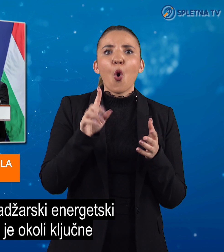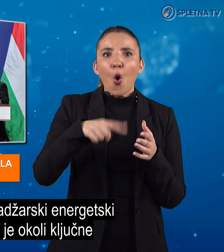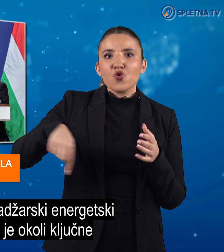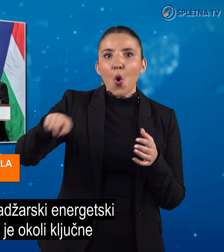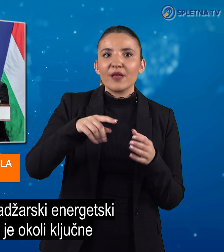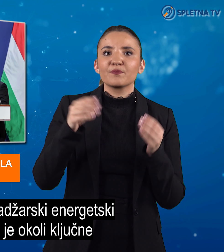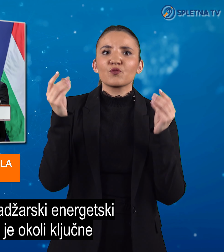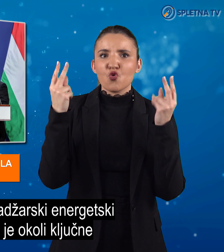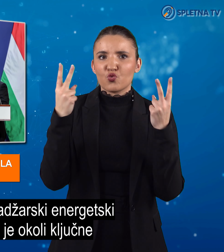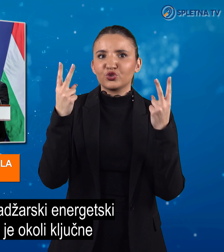razporedil vojsko.